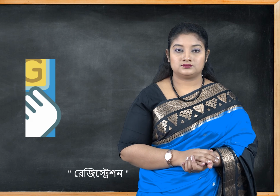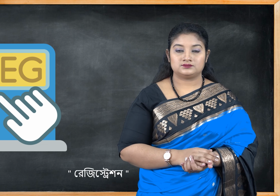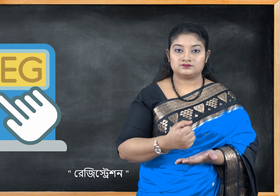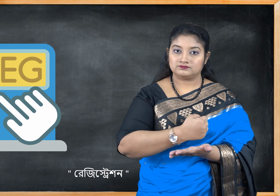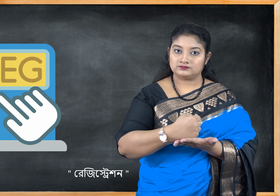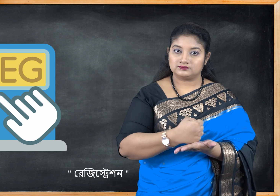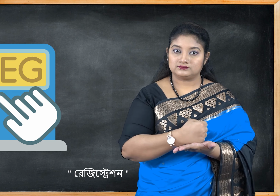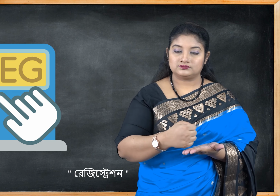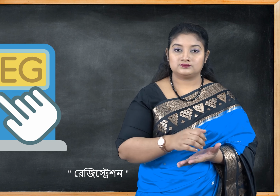রেজিস্ট্রেশন,